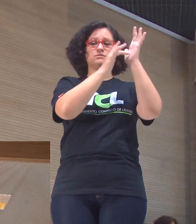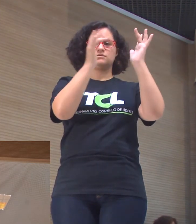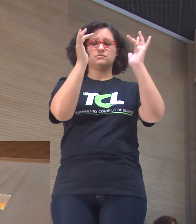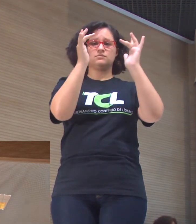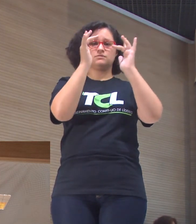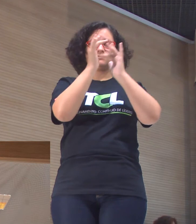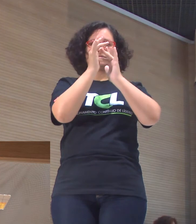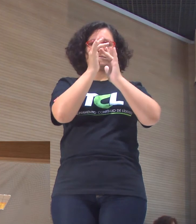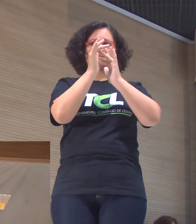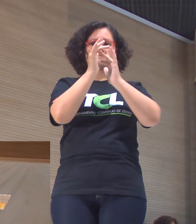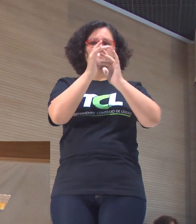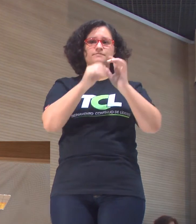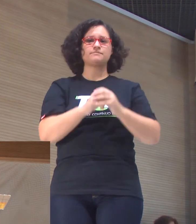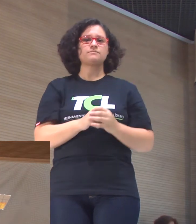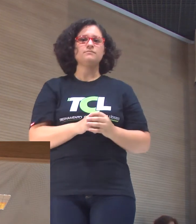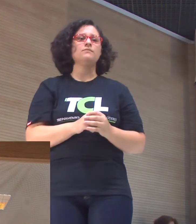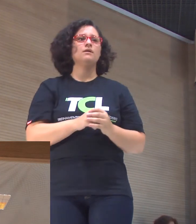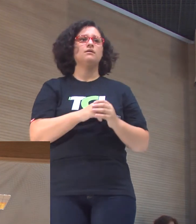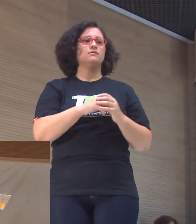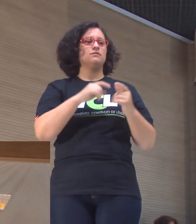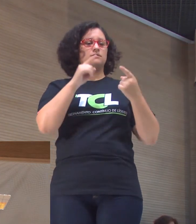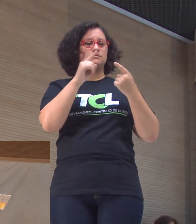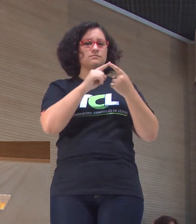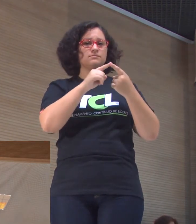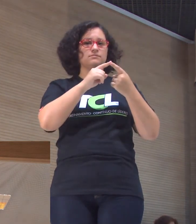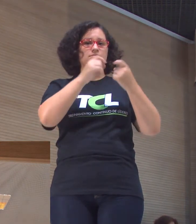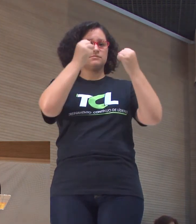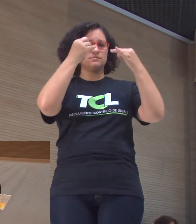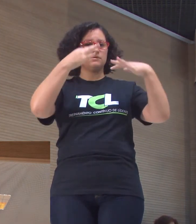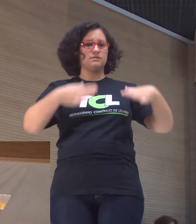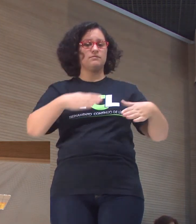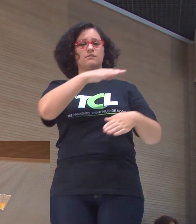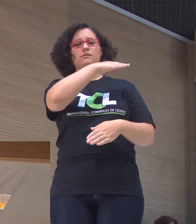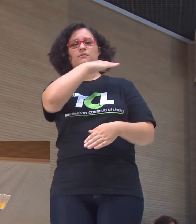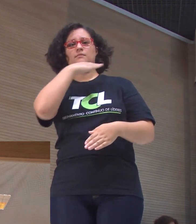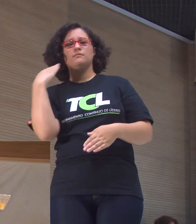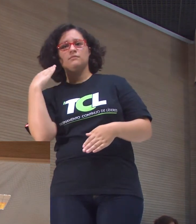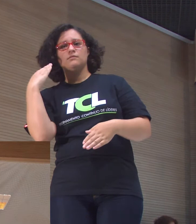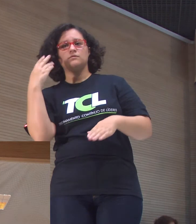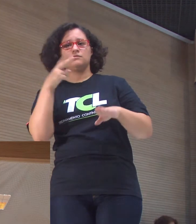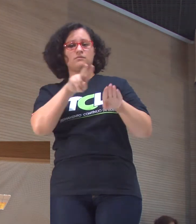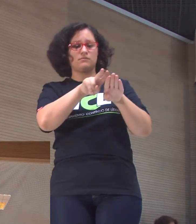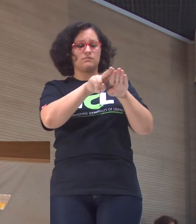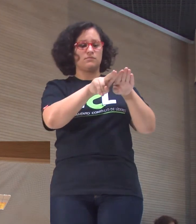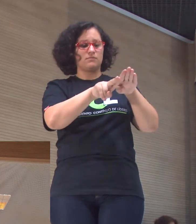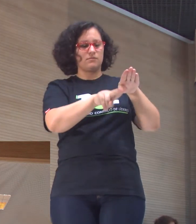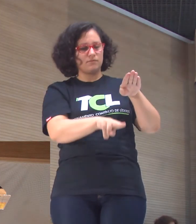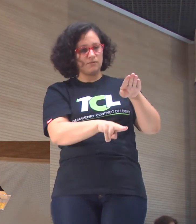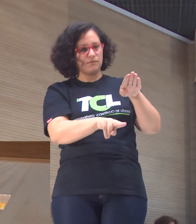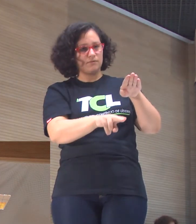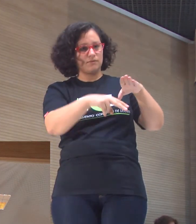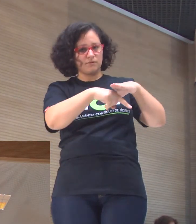A doutrina dos apóstolos anunciava a morte, sepultamento, ressurreição e ascensão de Cristo.